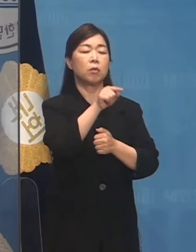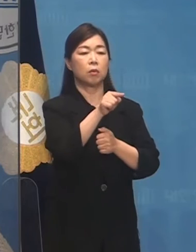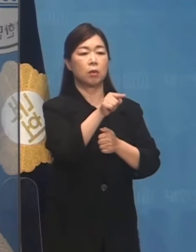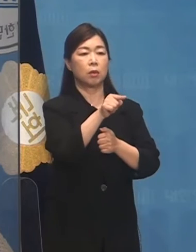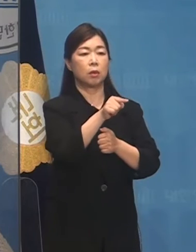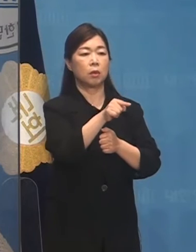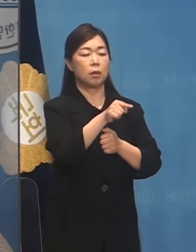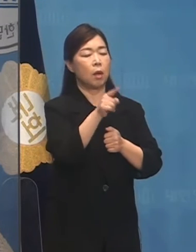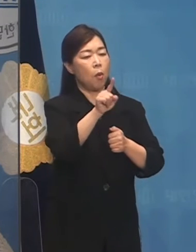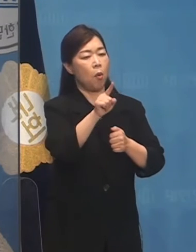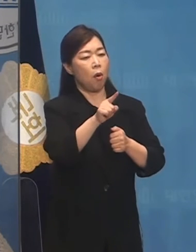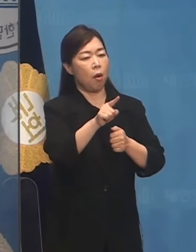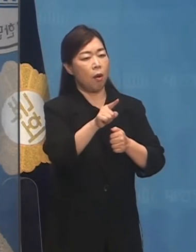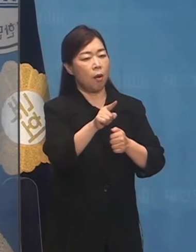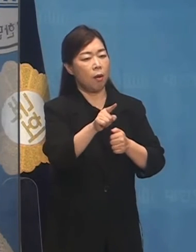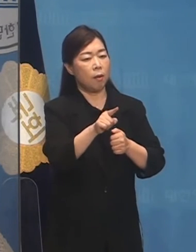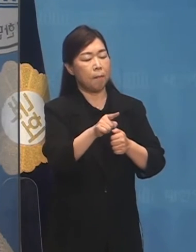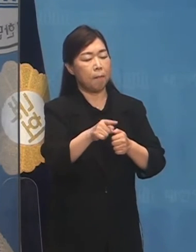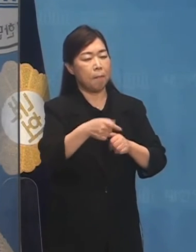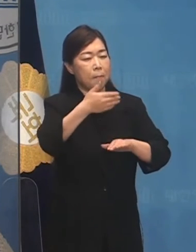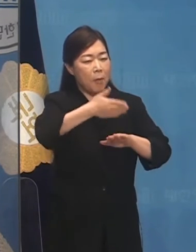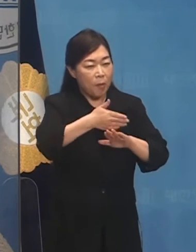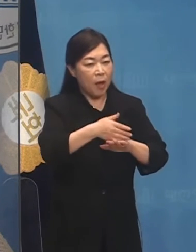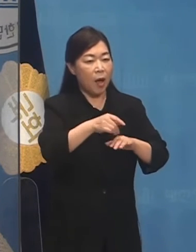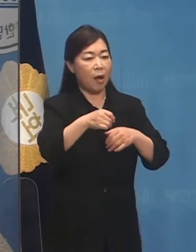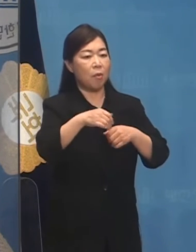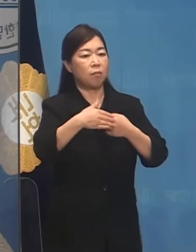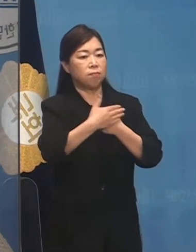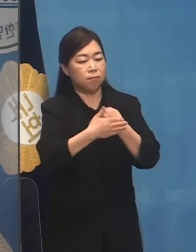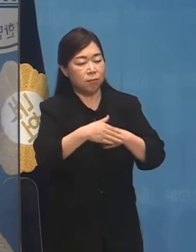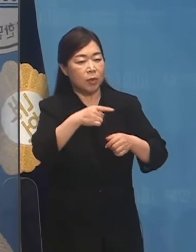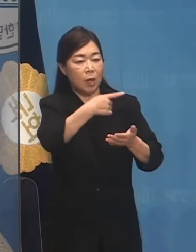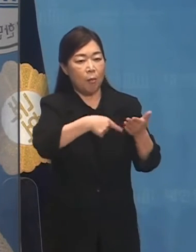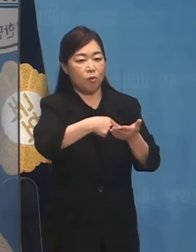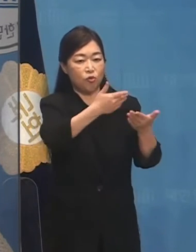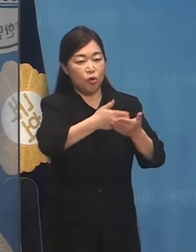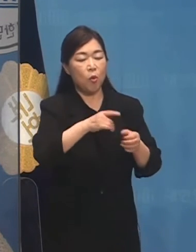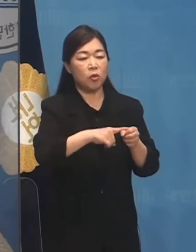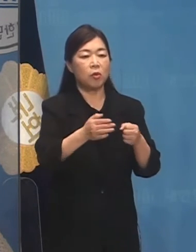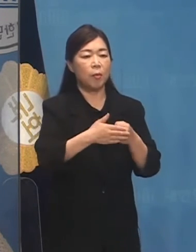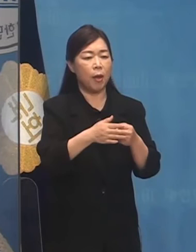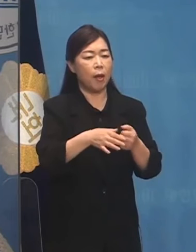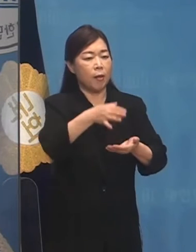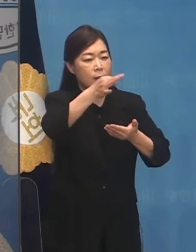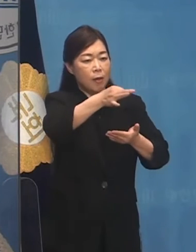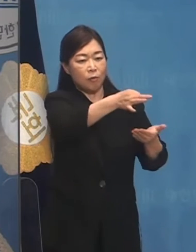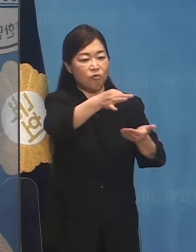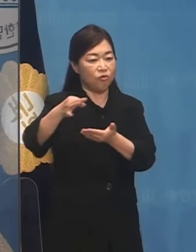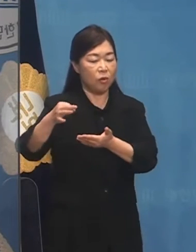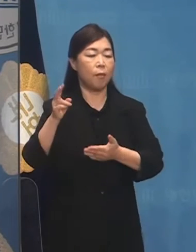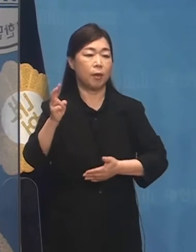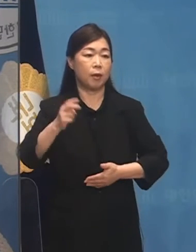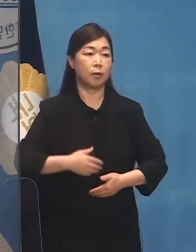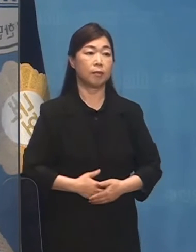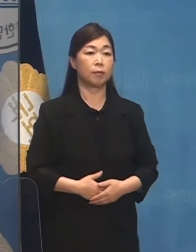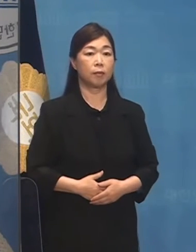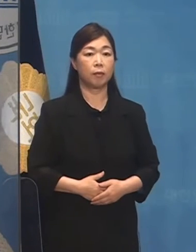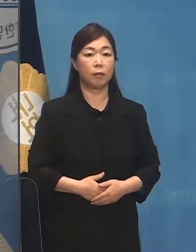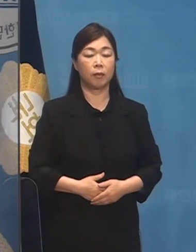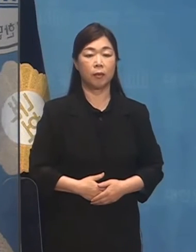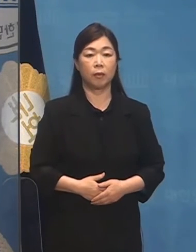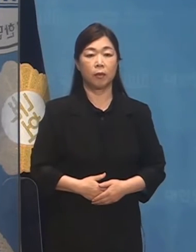부분은 대가성이나 이해 충돌이 첨예하게 지금 쟁점이 되고 있는 상황입니다.